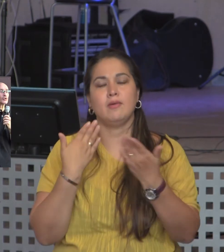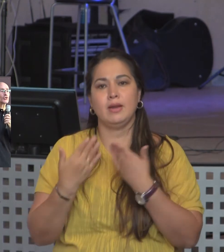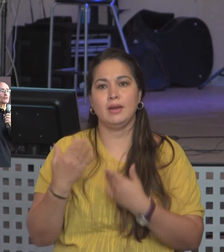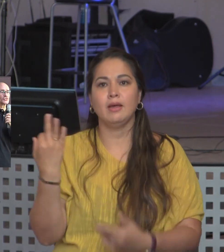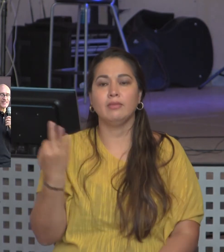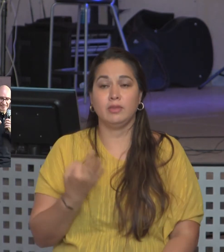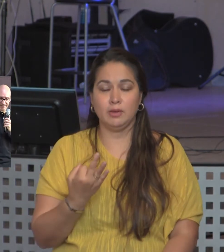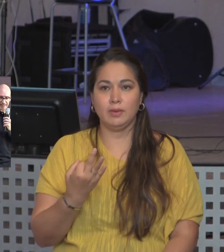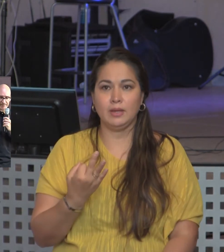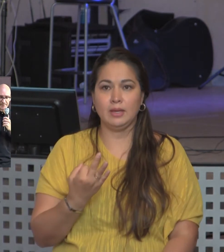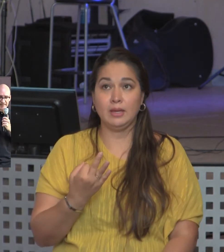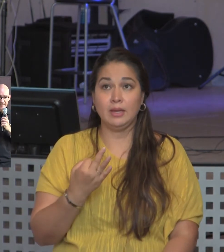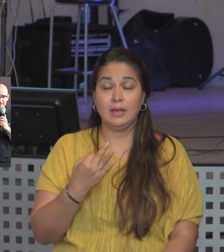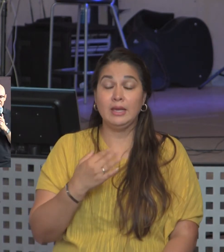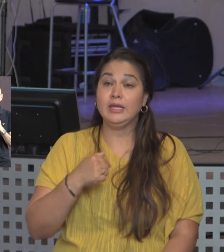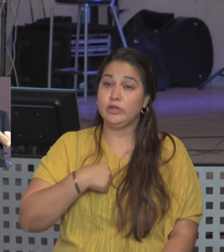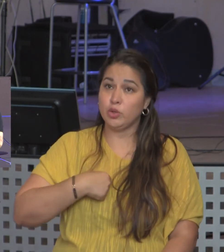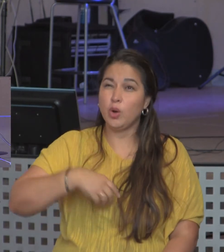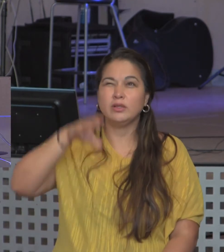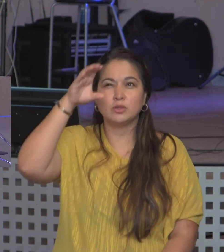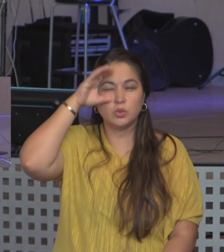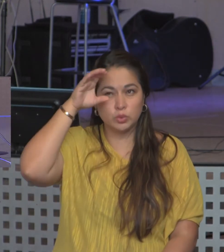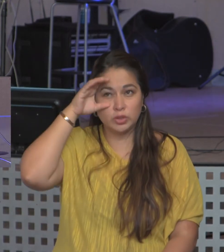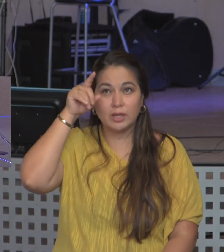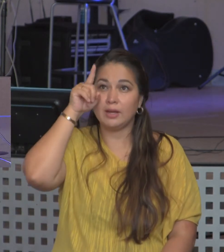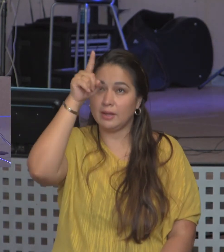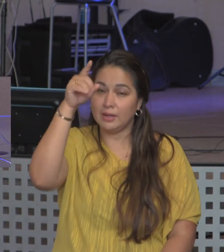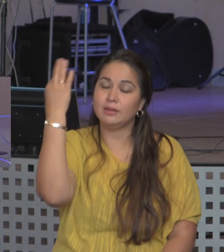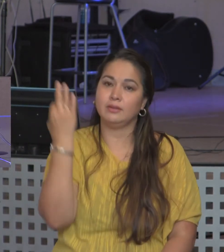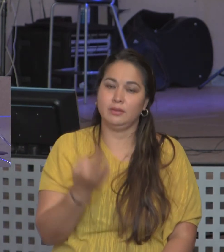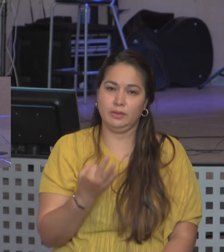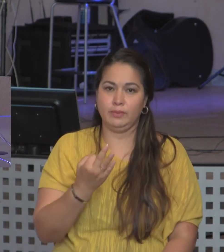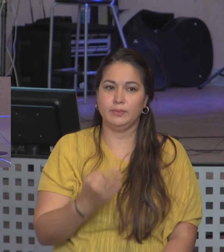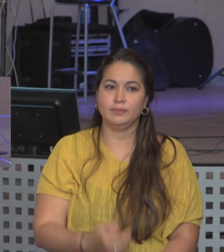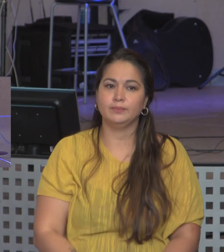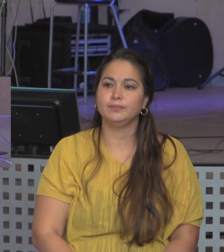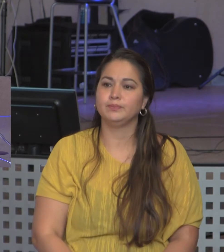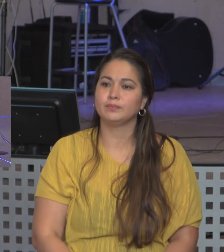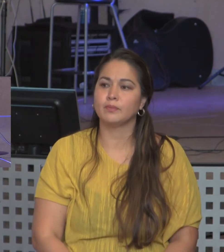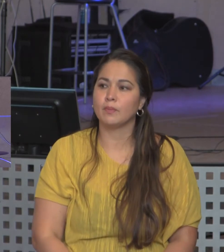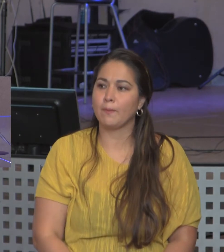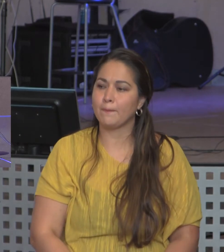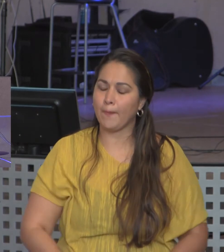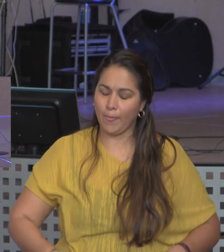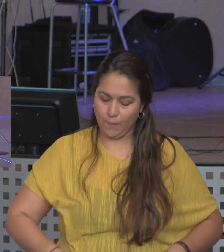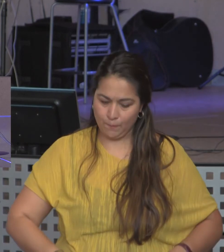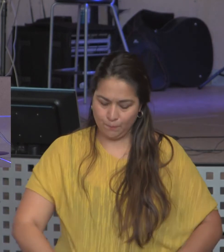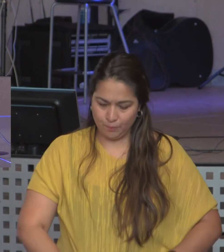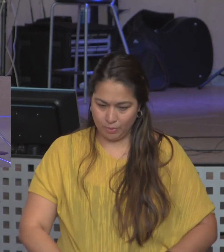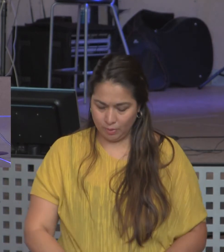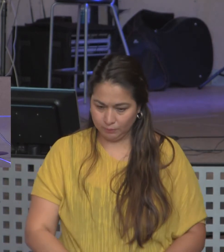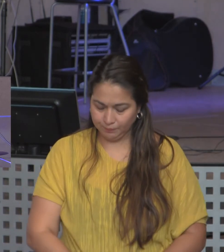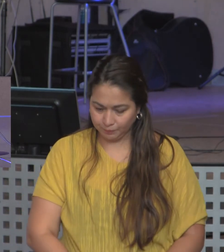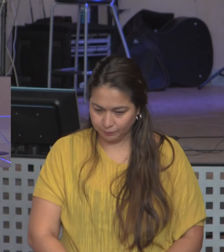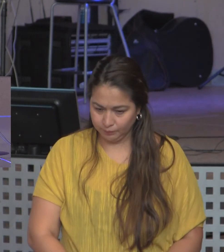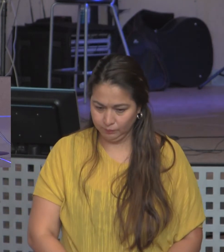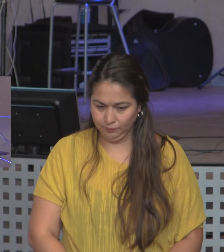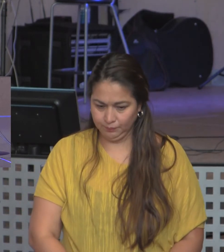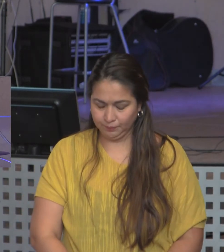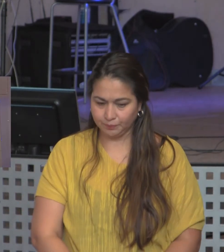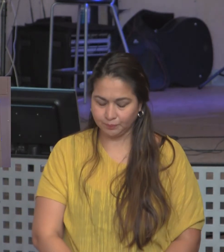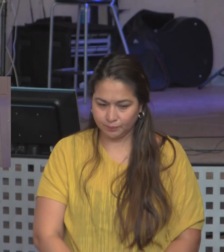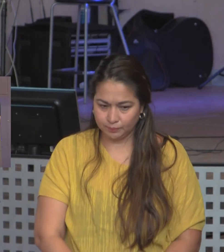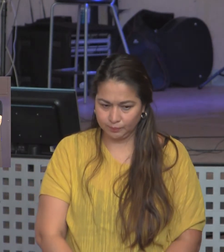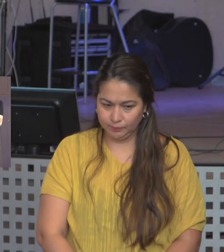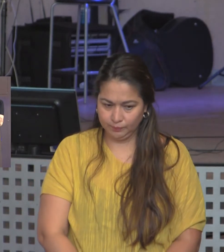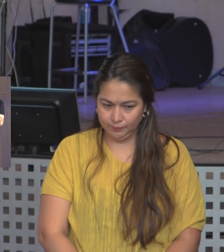Si yo soy consciente, si yo admito y recibo que quien me está hablando, a quien me he acercado y